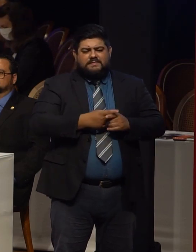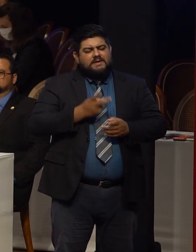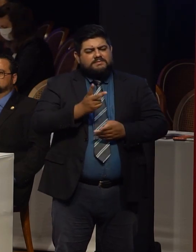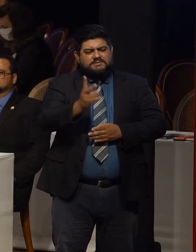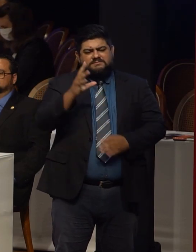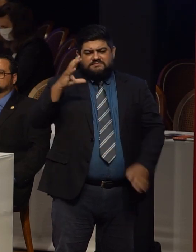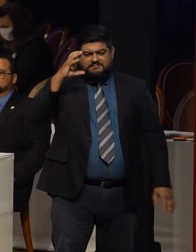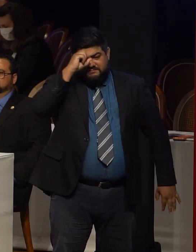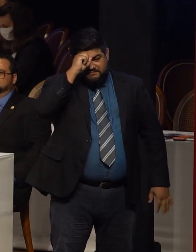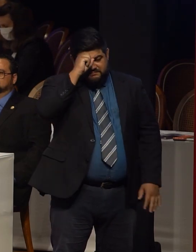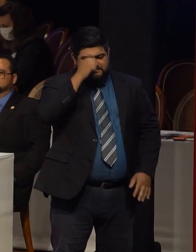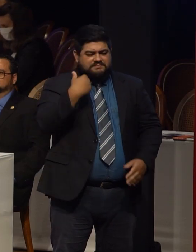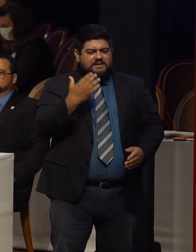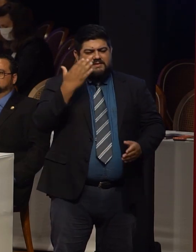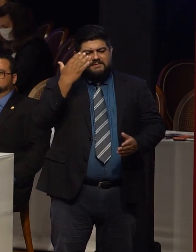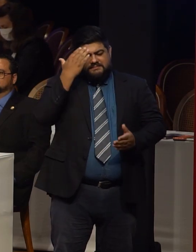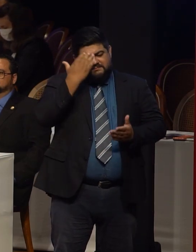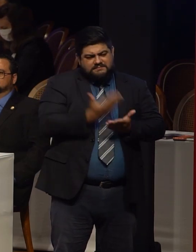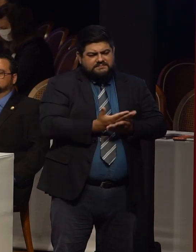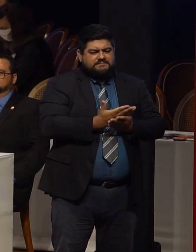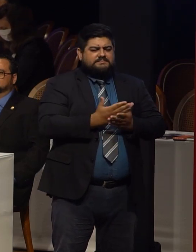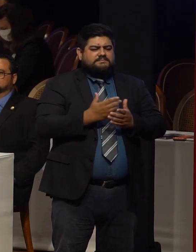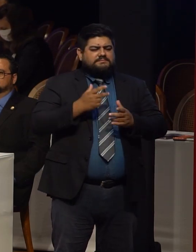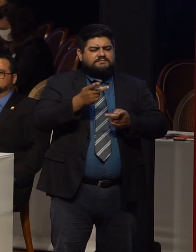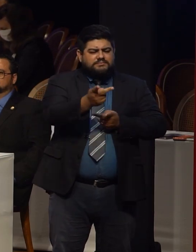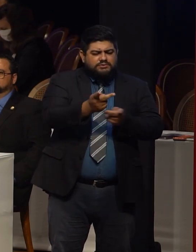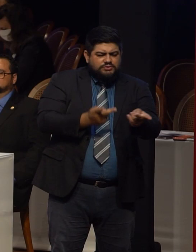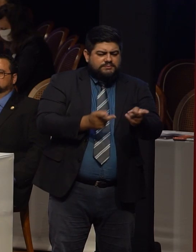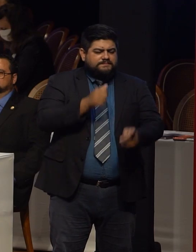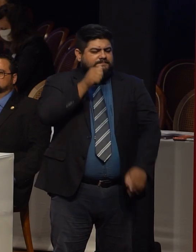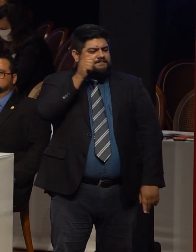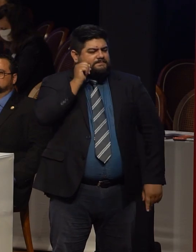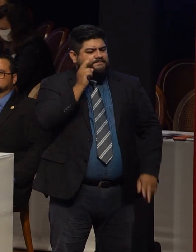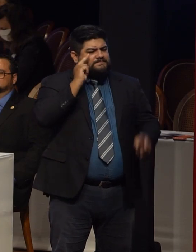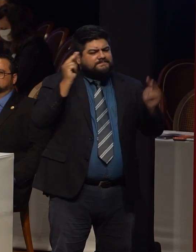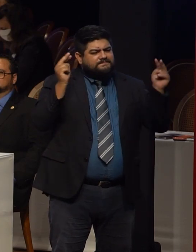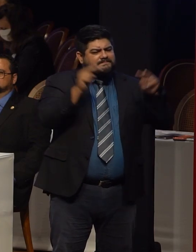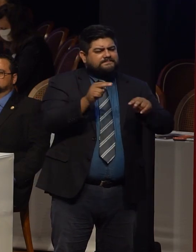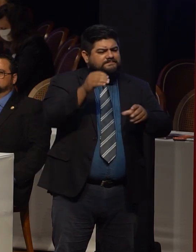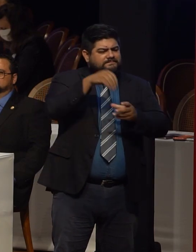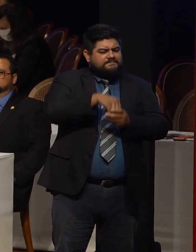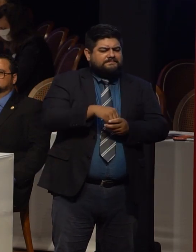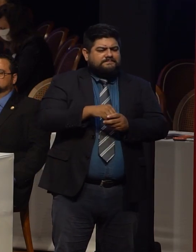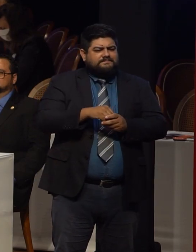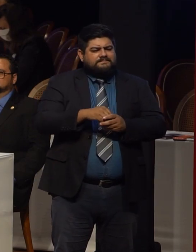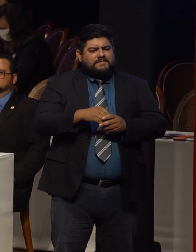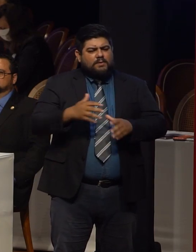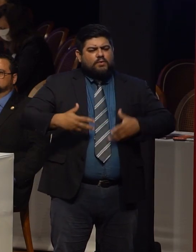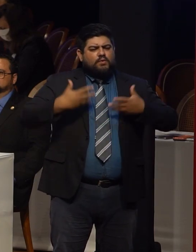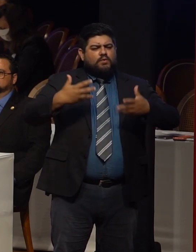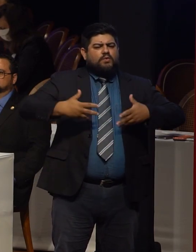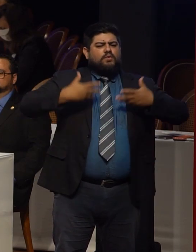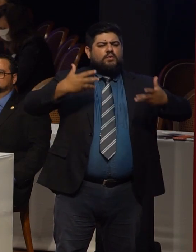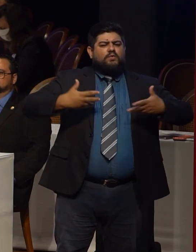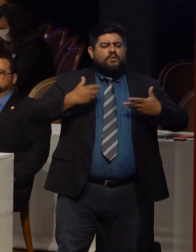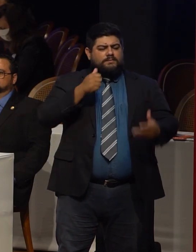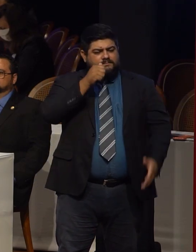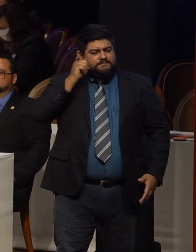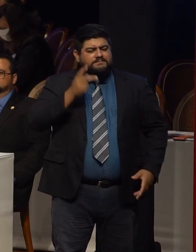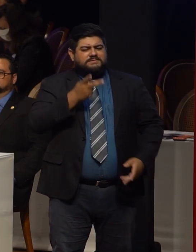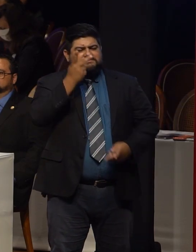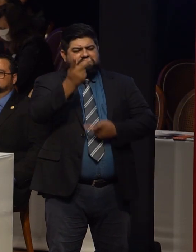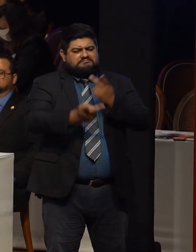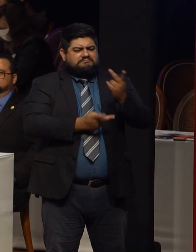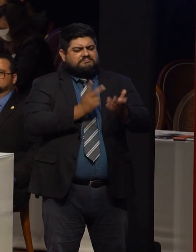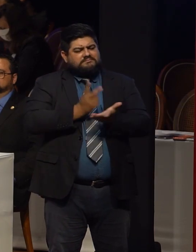acreditei no projeto do governador Marcos Rocha, porque eu vi por dentro a motivação do nosso governador. Eu sempre falei isso na campanha,